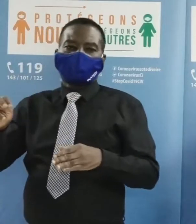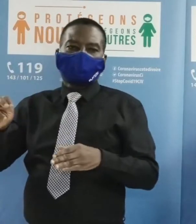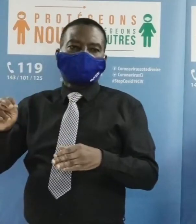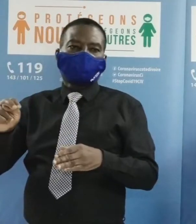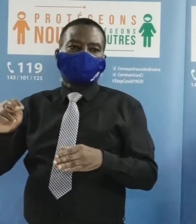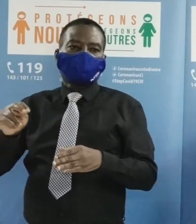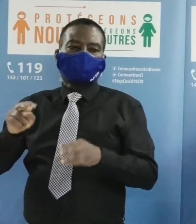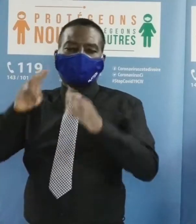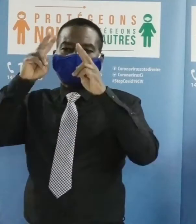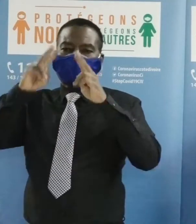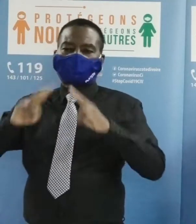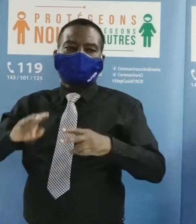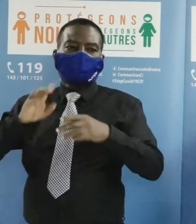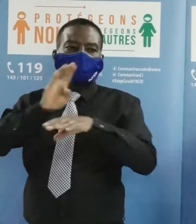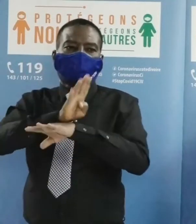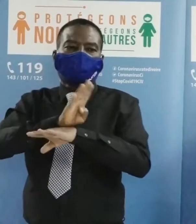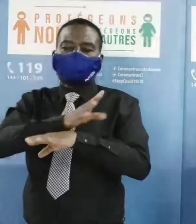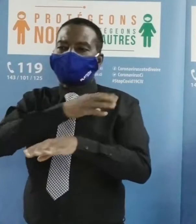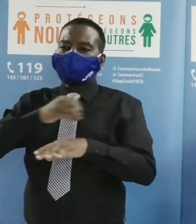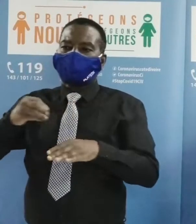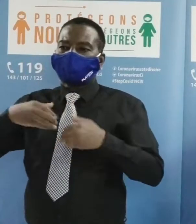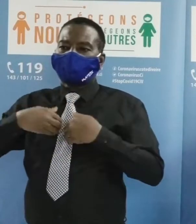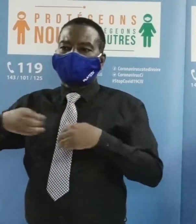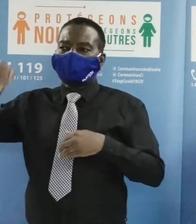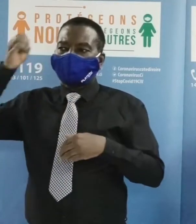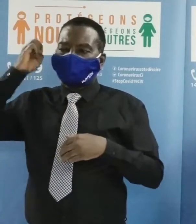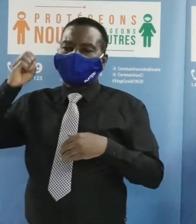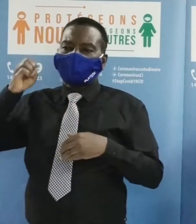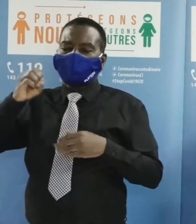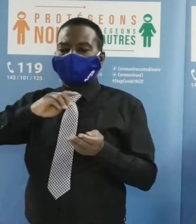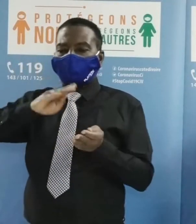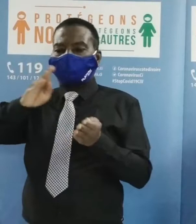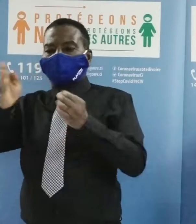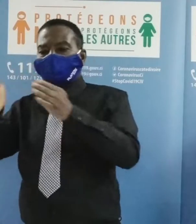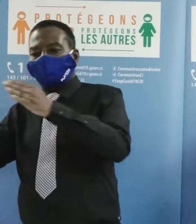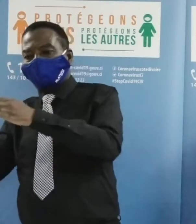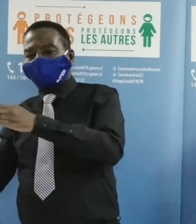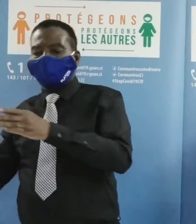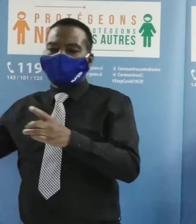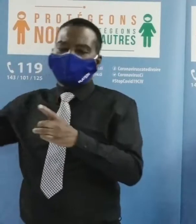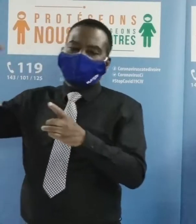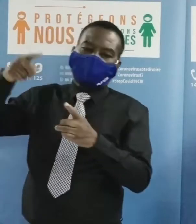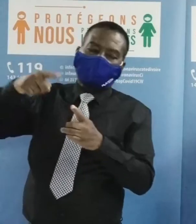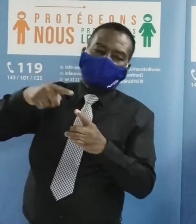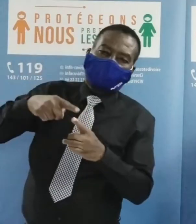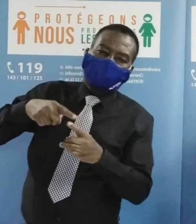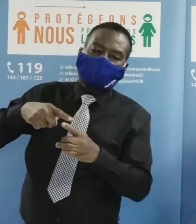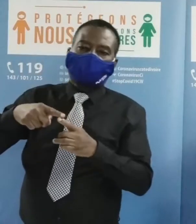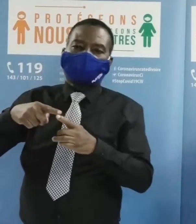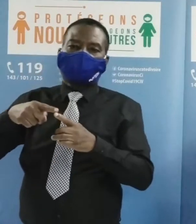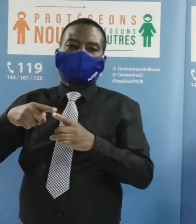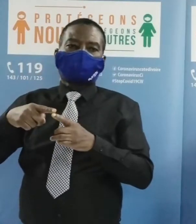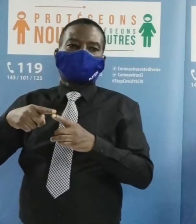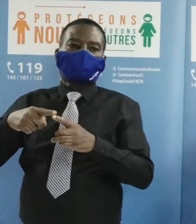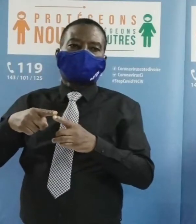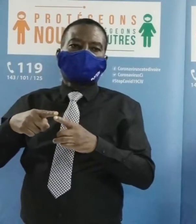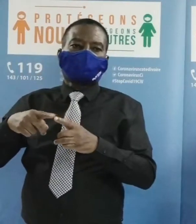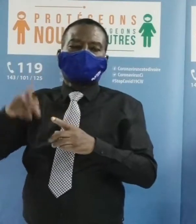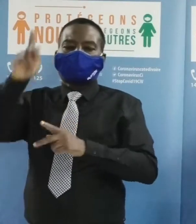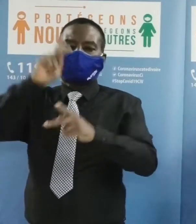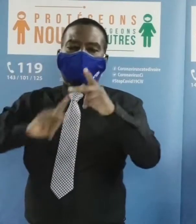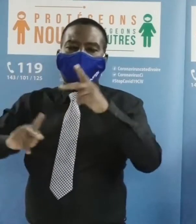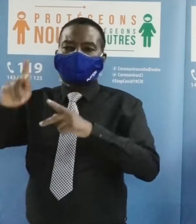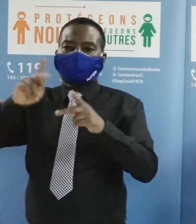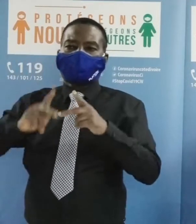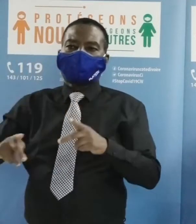de la ville de bouaké et ont été déclinées jusque jusqu'aux populations